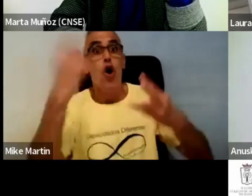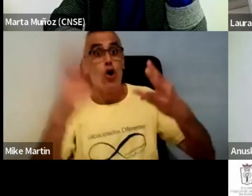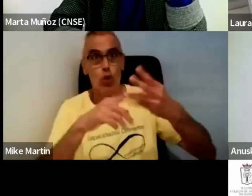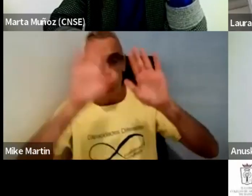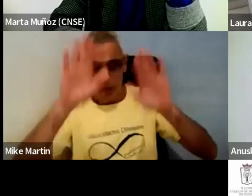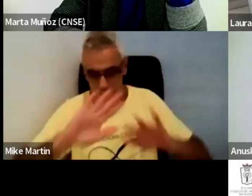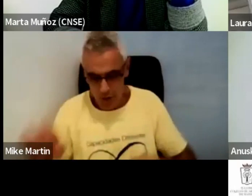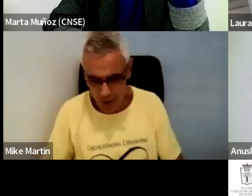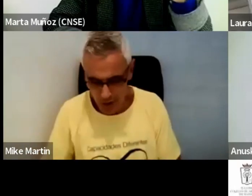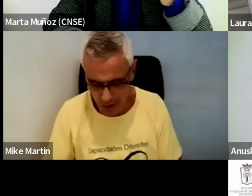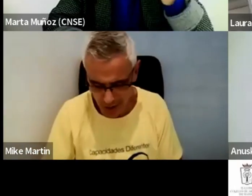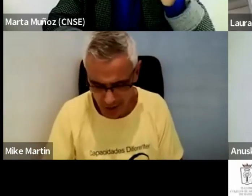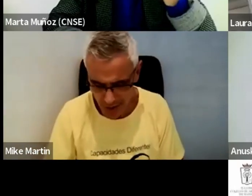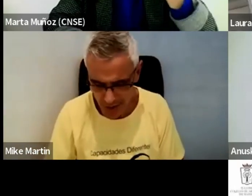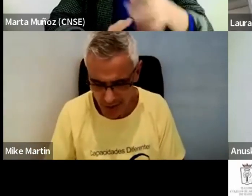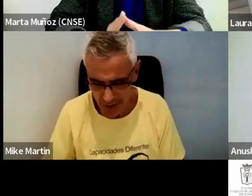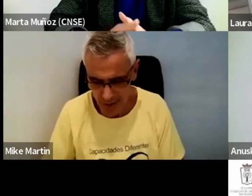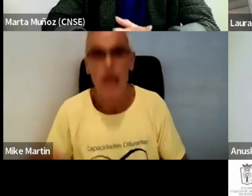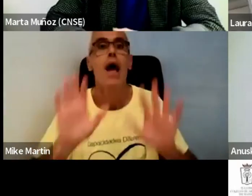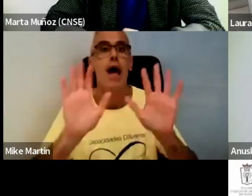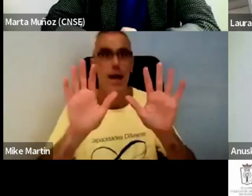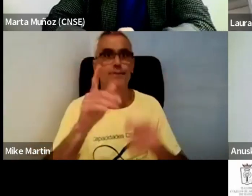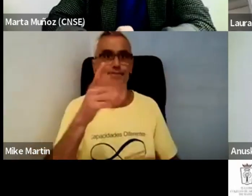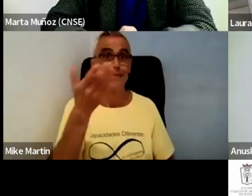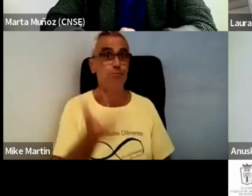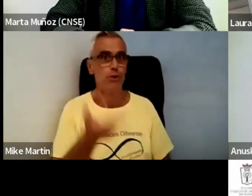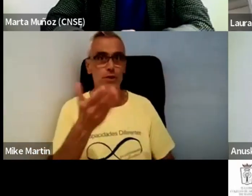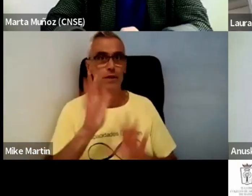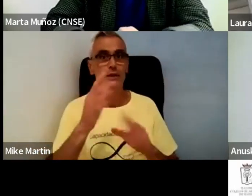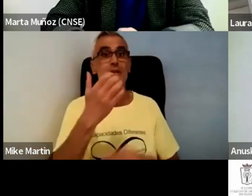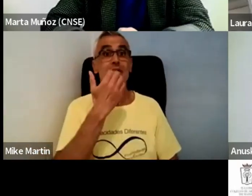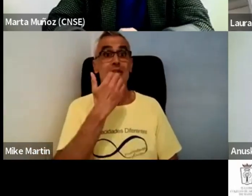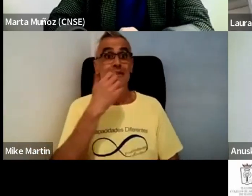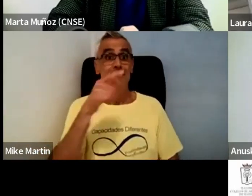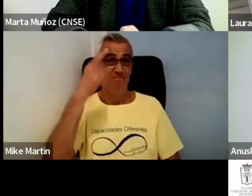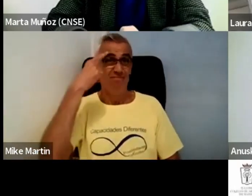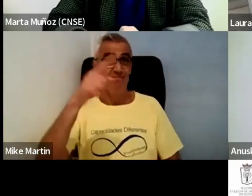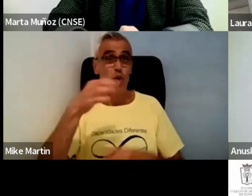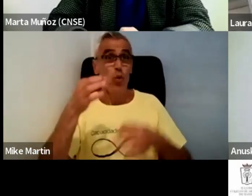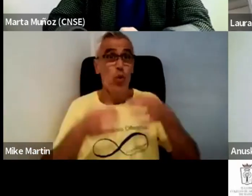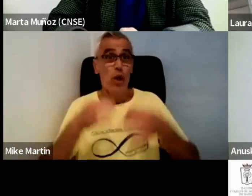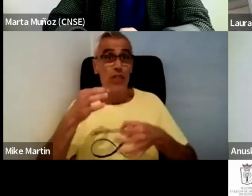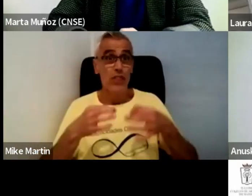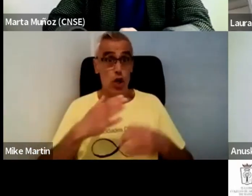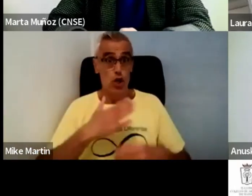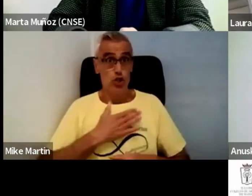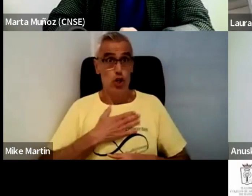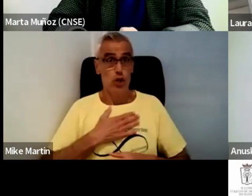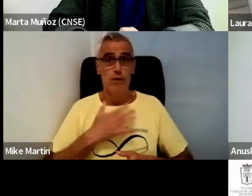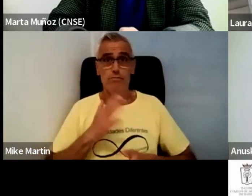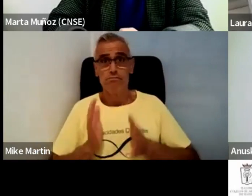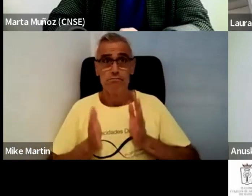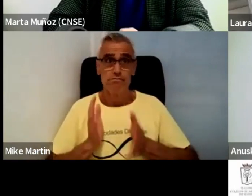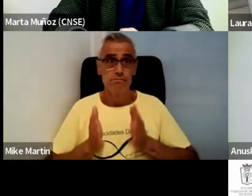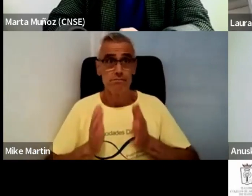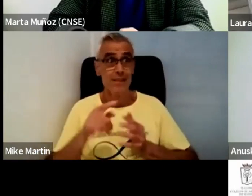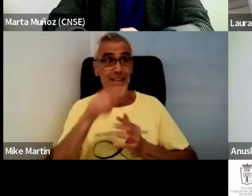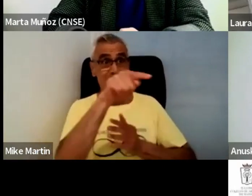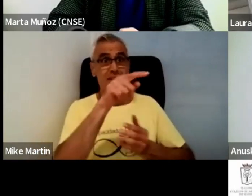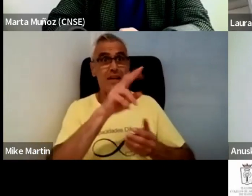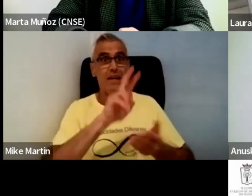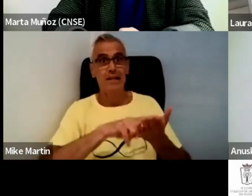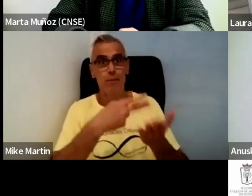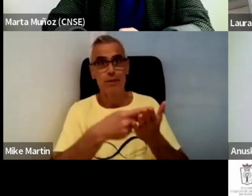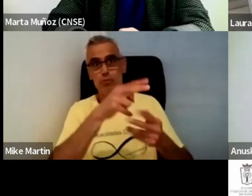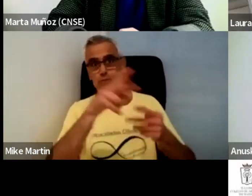bastante delicado, no sé si me seguís. Y ya por último, sí, creo que es importante. Sabéis que en un